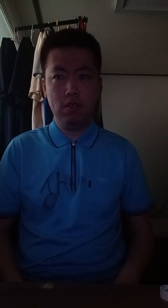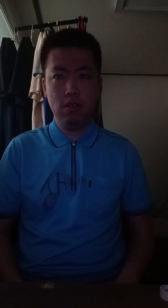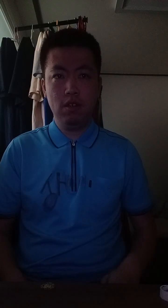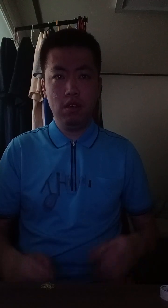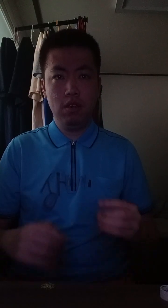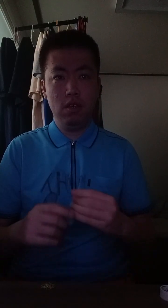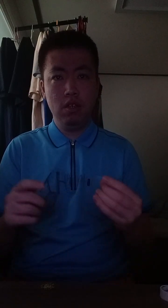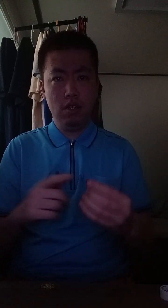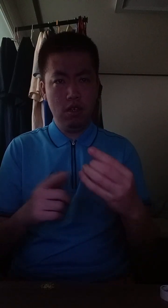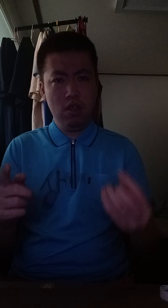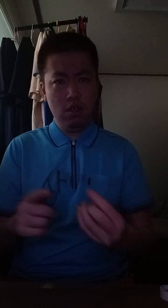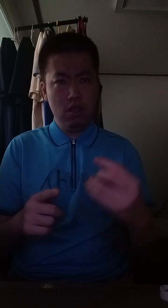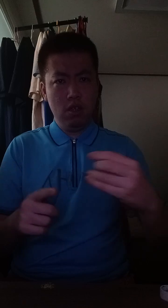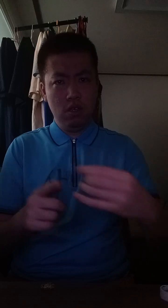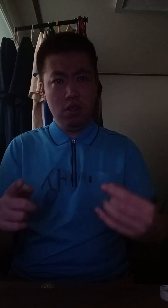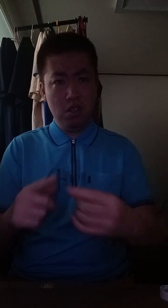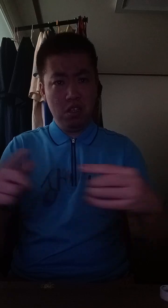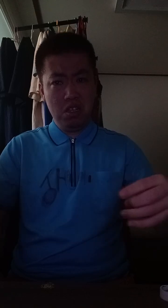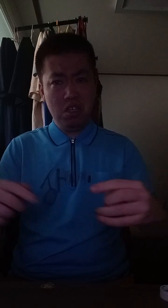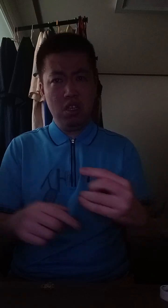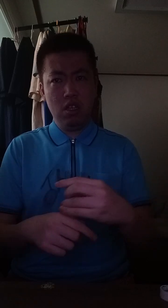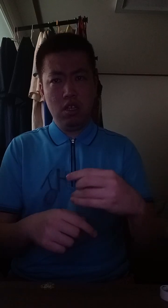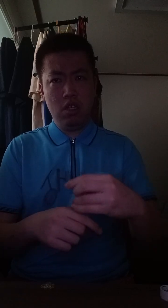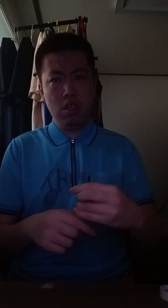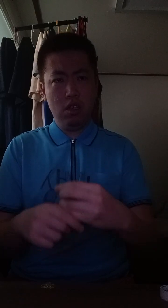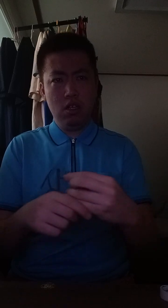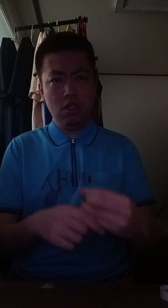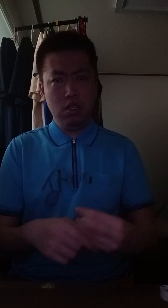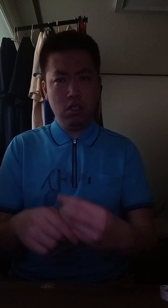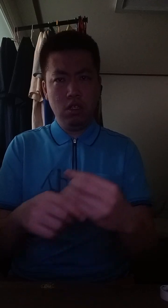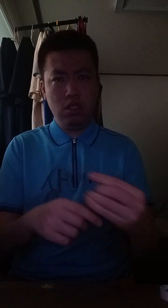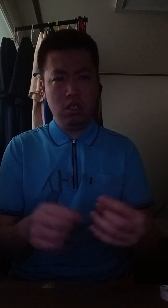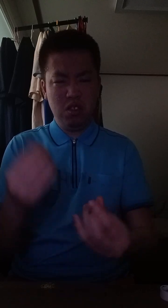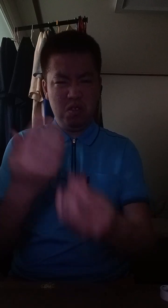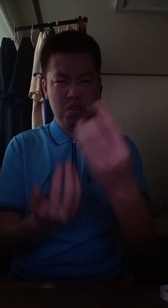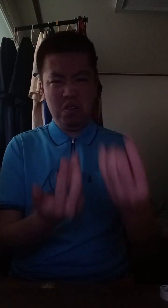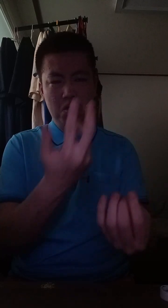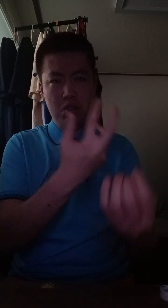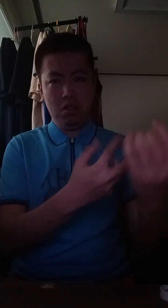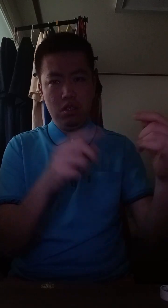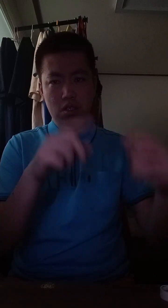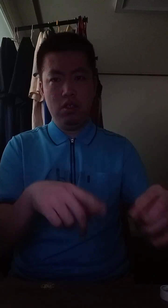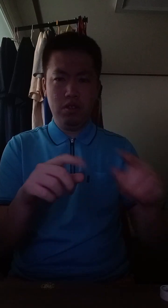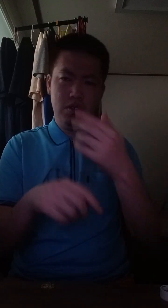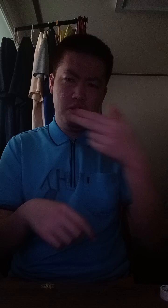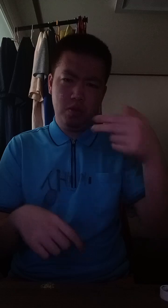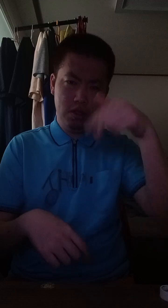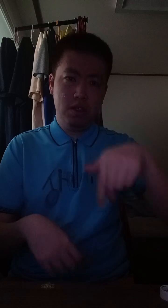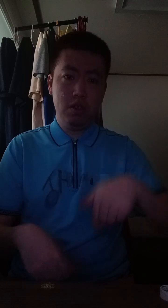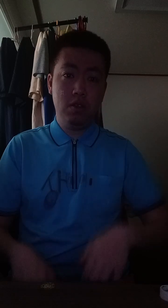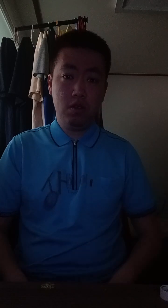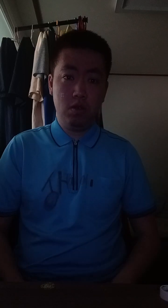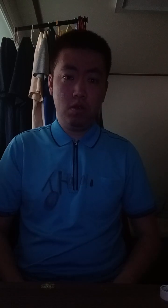전력을 공급하는 보조 전원장치의 일부 부품이 불꽃을 일으키며 녹아내린 게 원인이었습니다. 해당